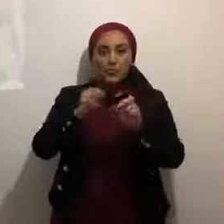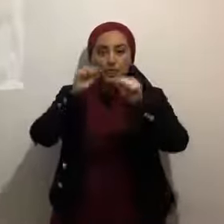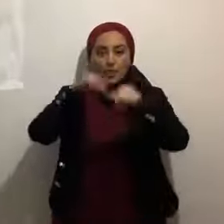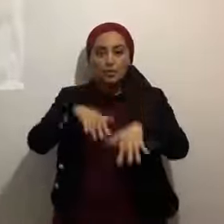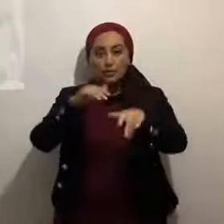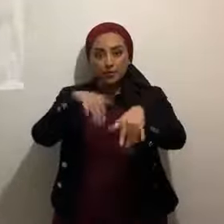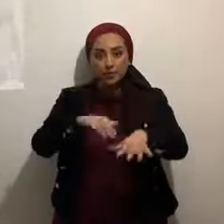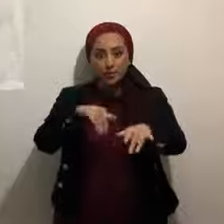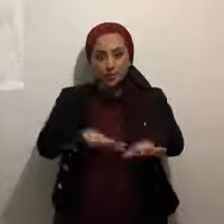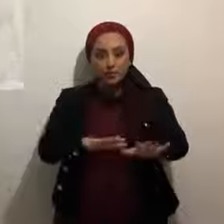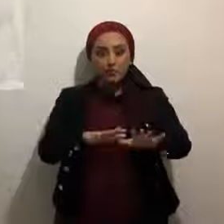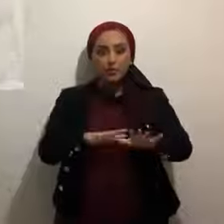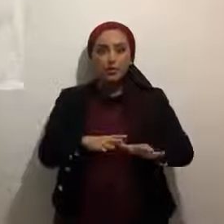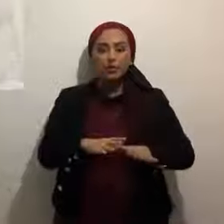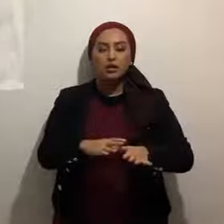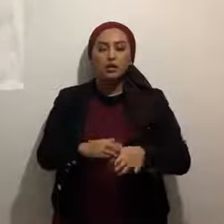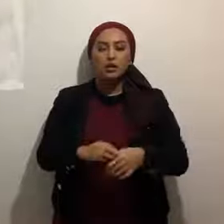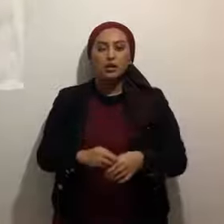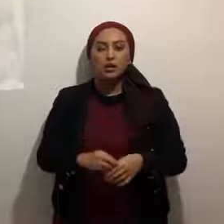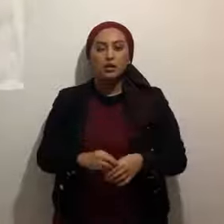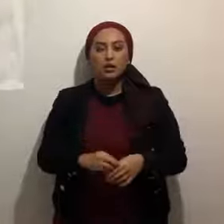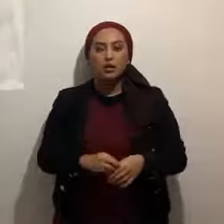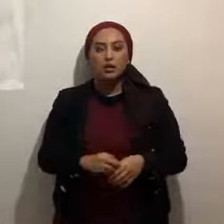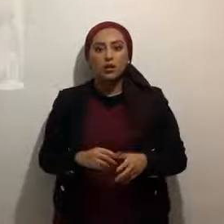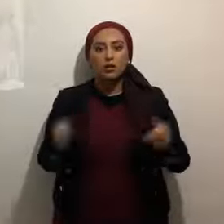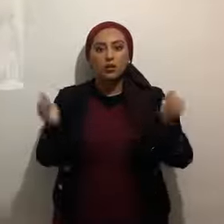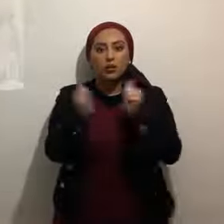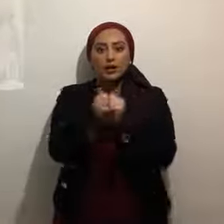sea, vivas, con tierra.